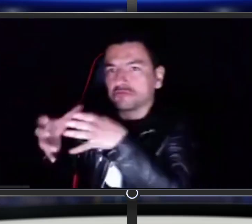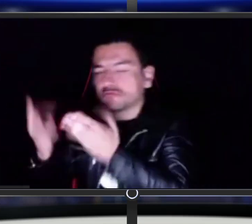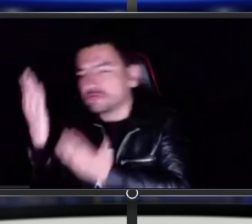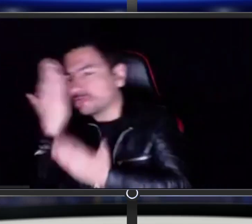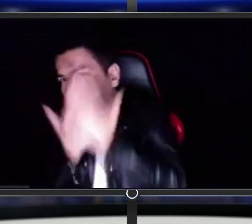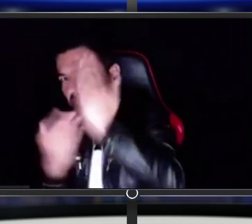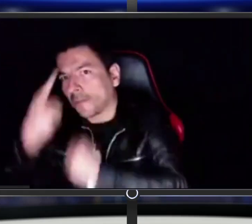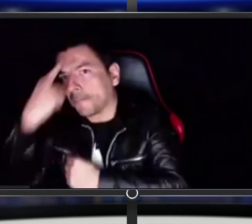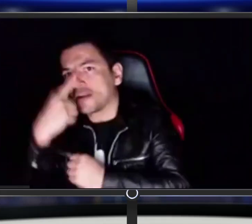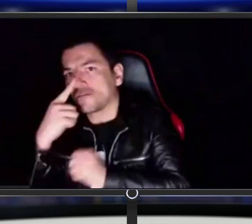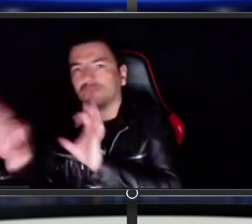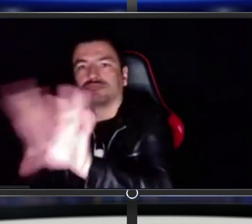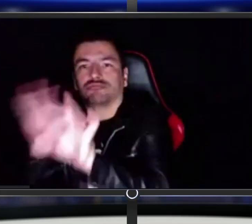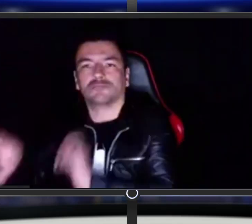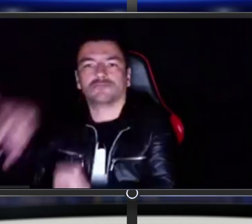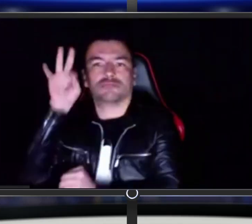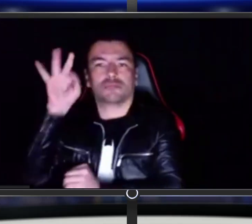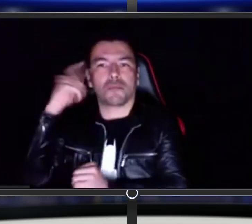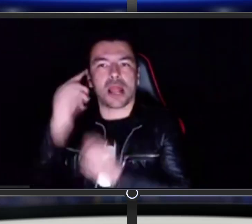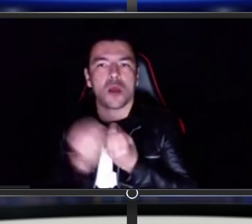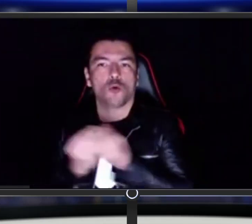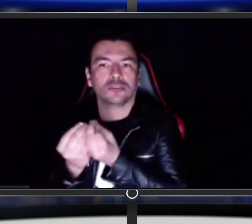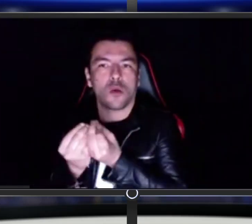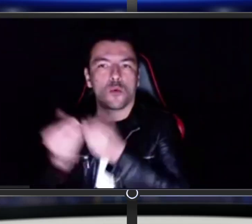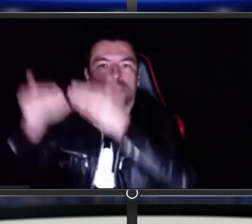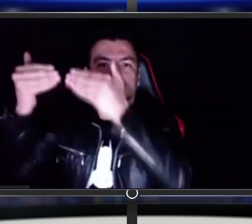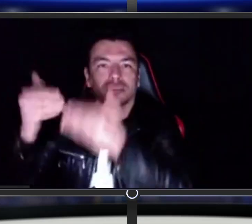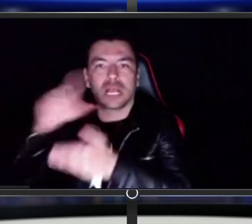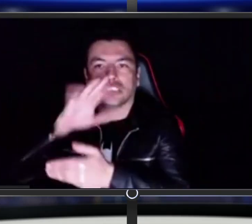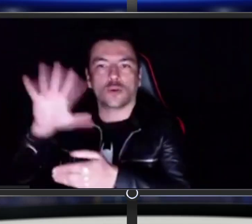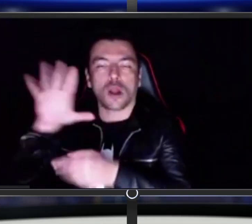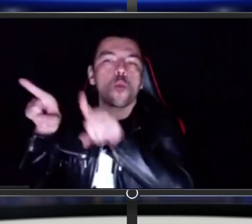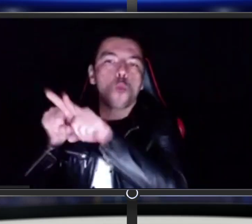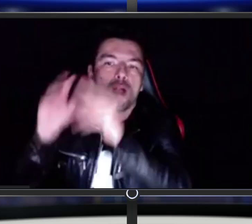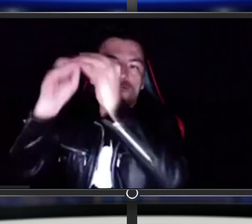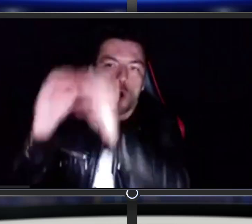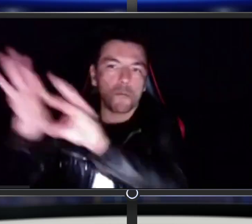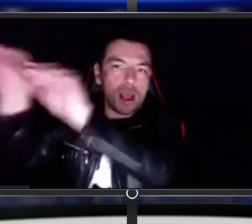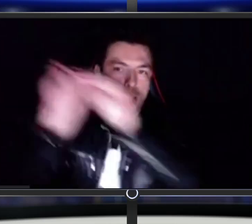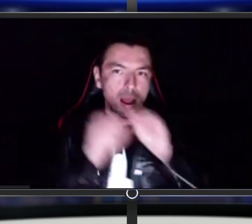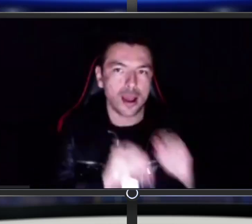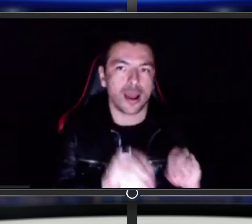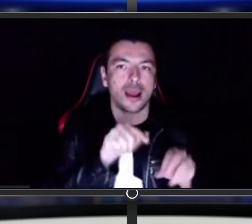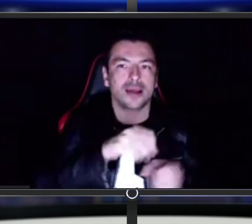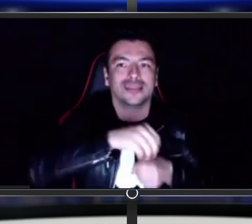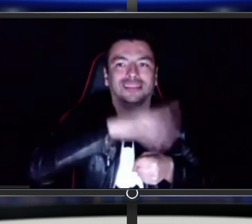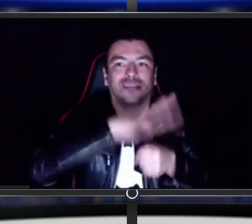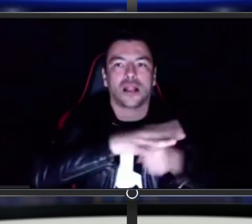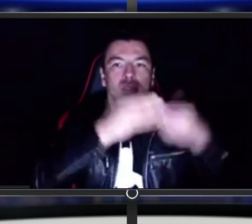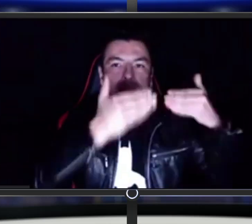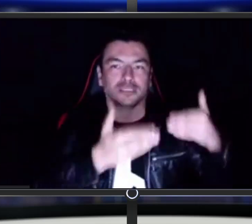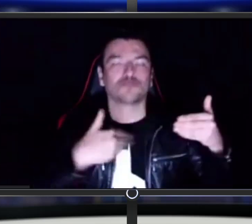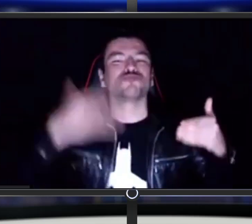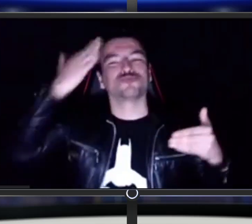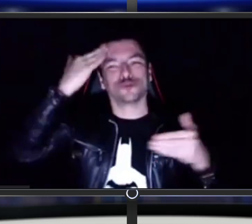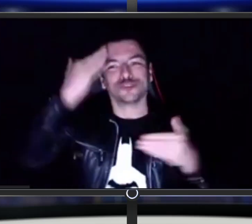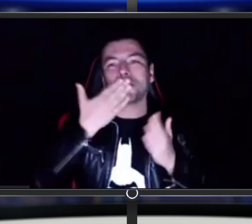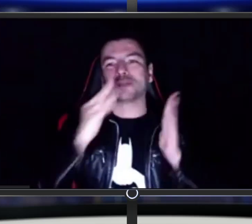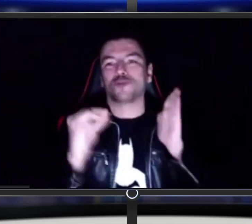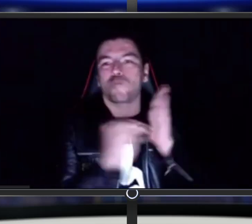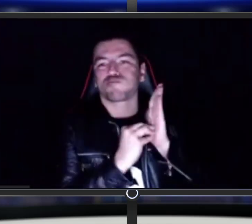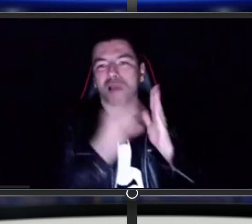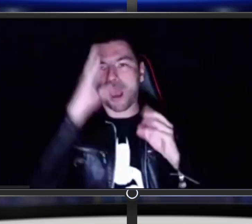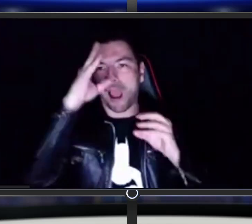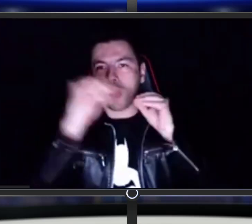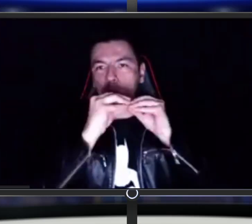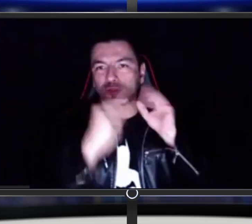nacional, pues es una persona experta. Cuando se va a seleccionar a su vez la Secretaría Técnica, se seleccionan expertos para que puedan estar